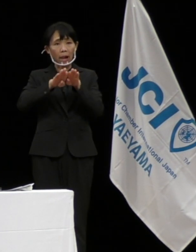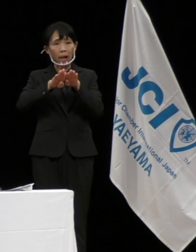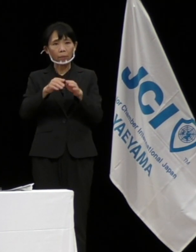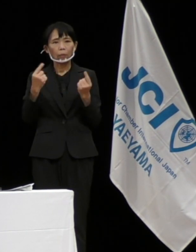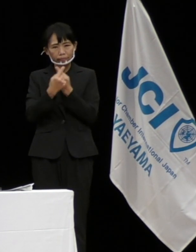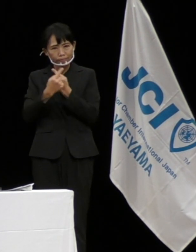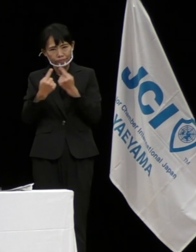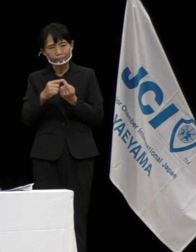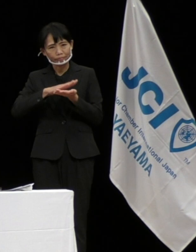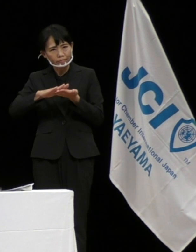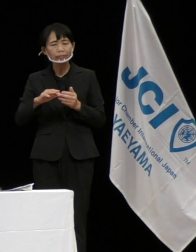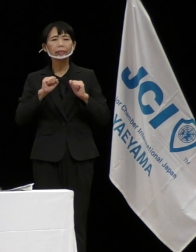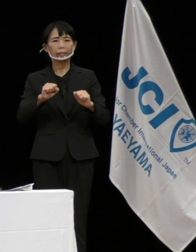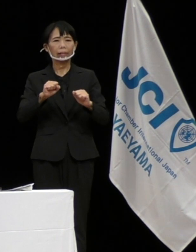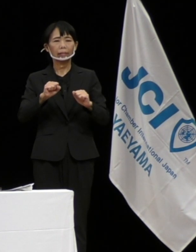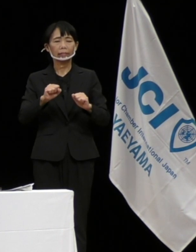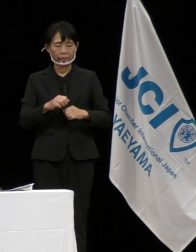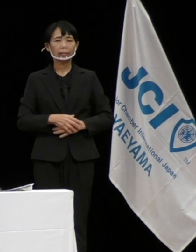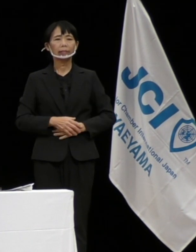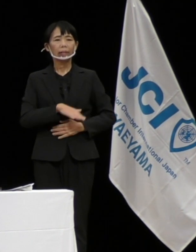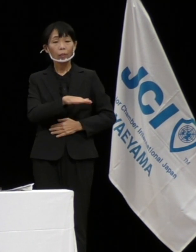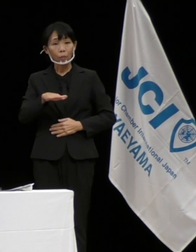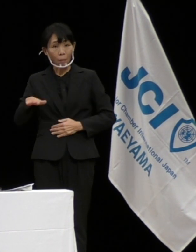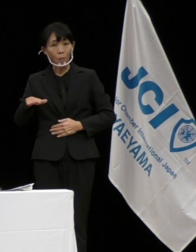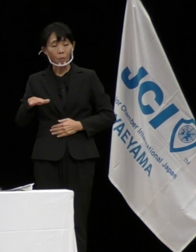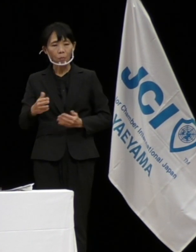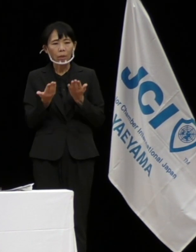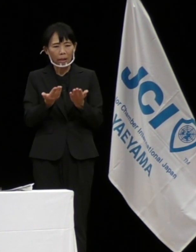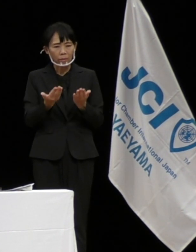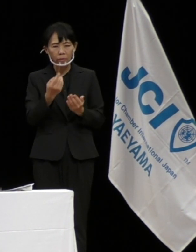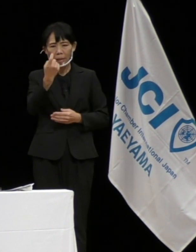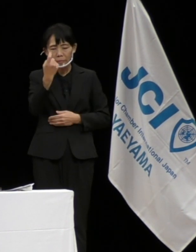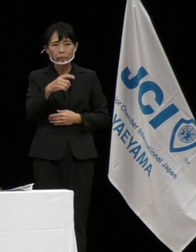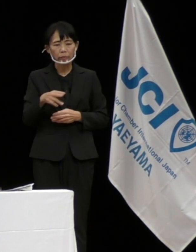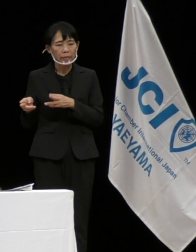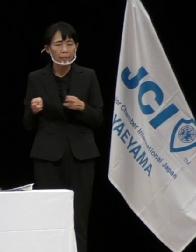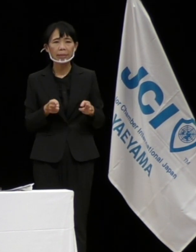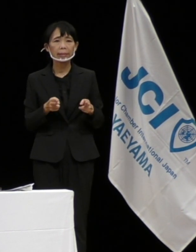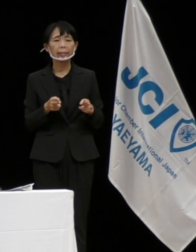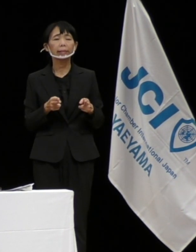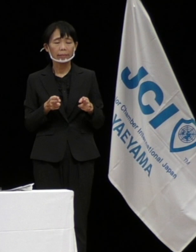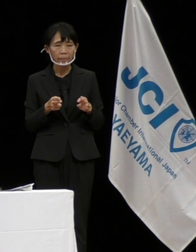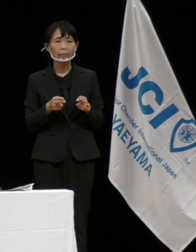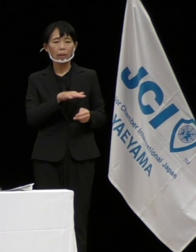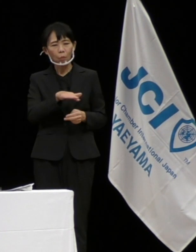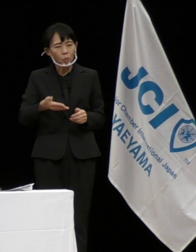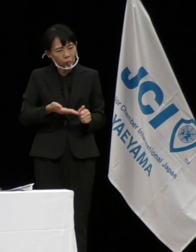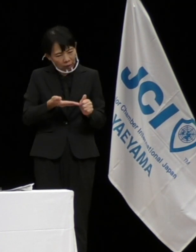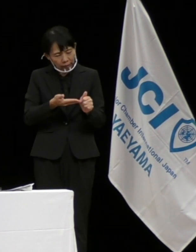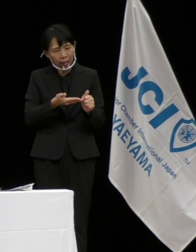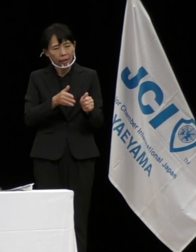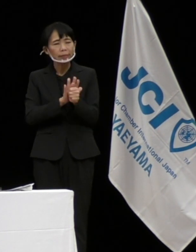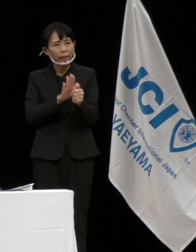た子どもたちのせいか学習環境や整備やそしてこのへ線を